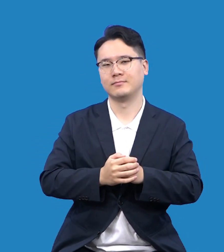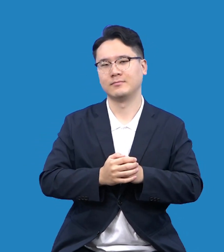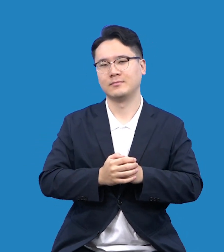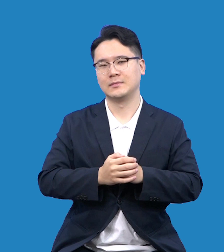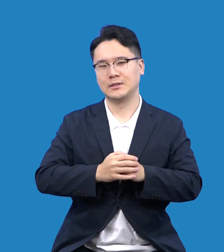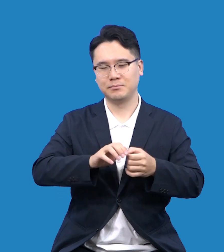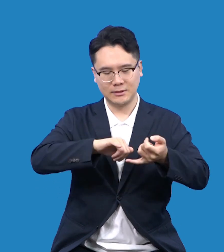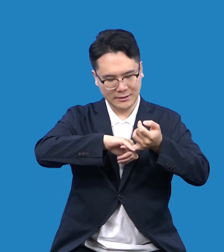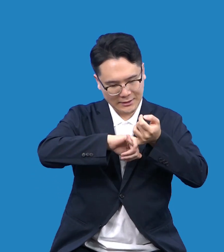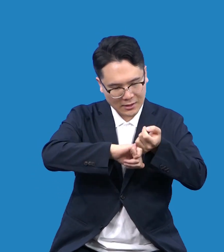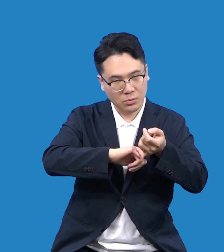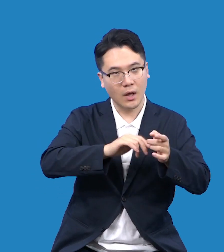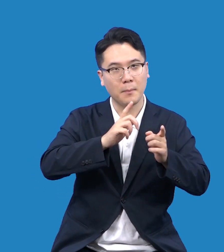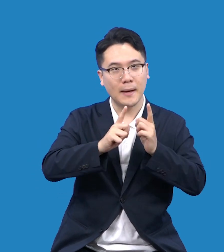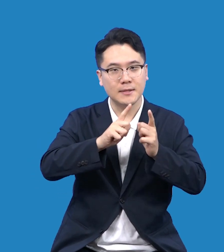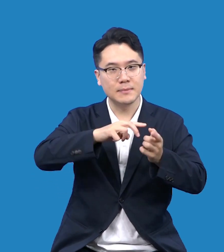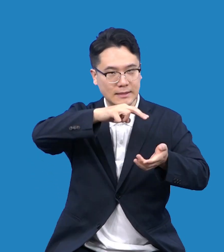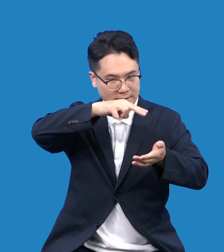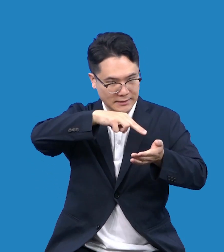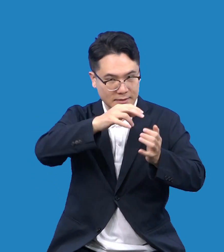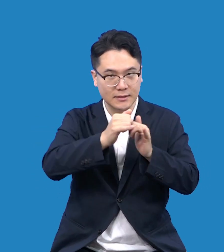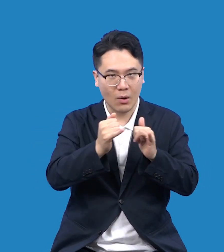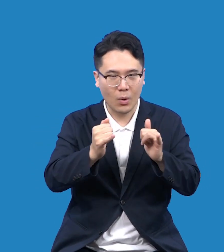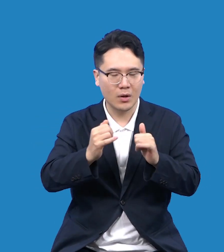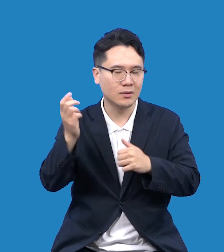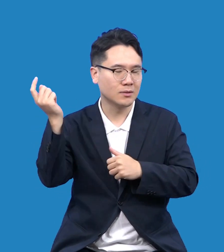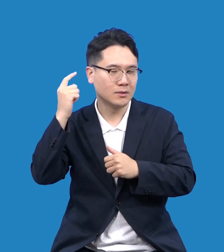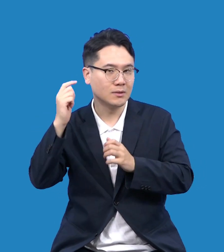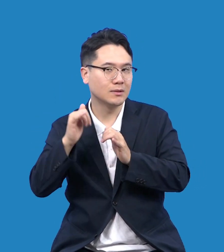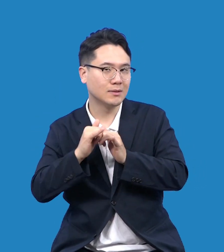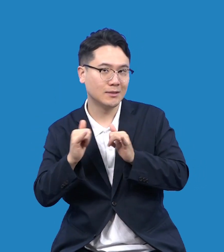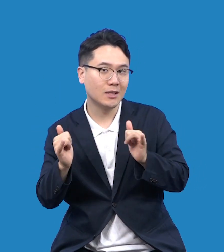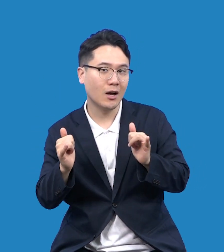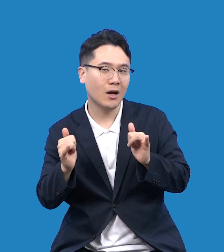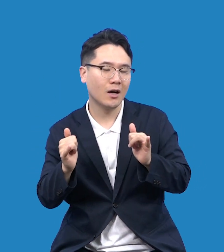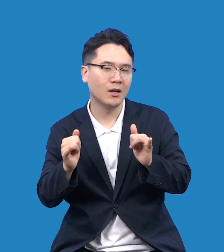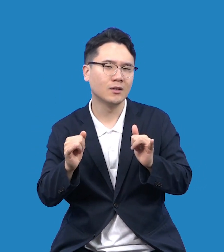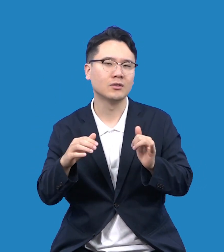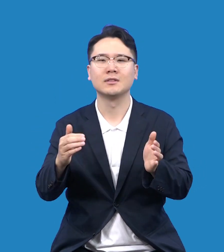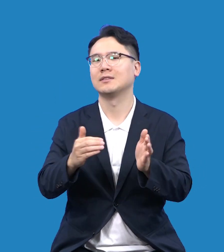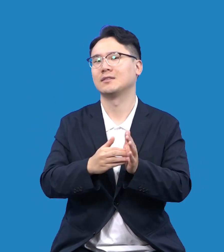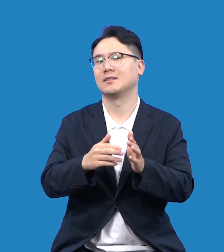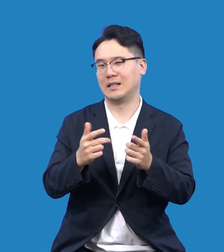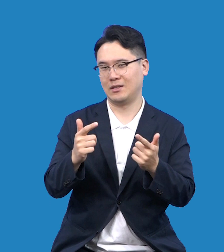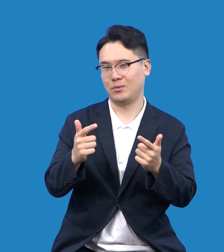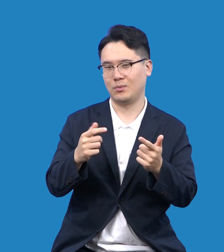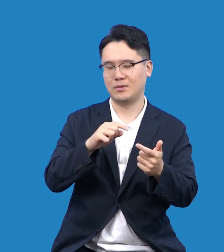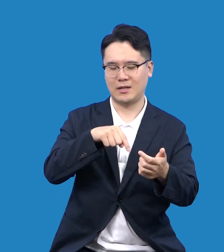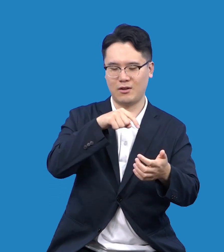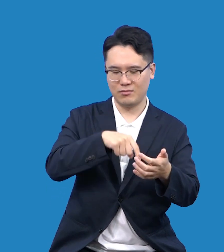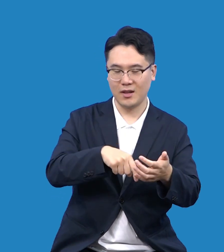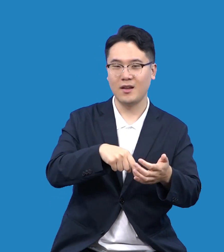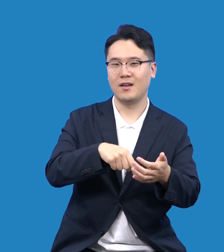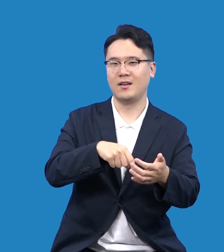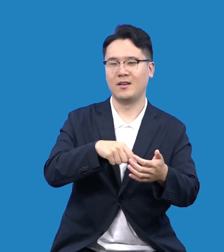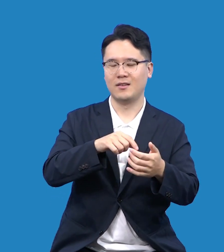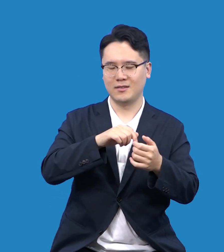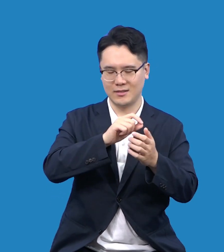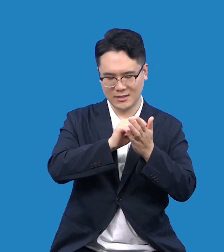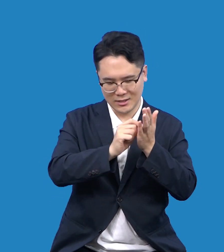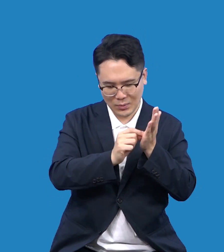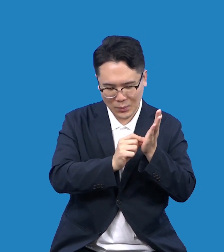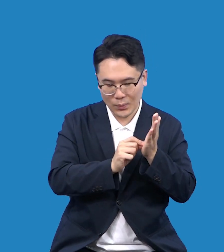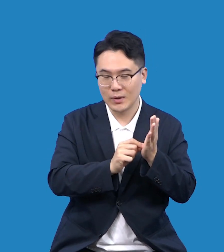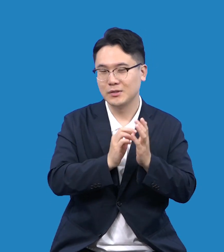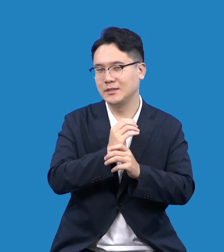약속의 말씀을 읽는 자와 듣는 자와 거기서 끝나지 않고 그 가운데 기록한 것을 지키는